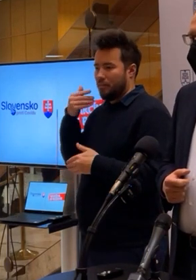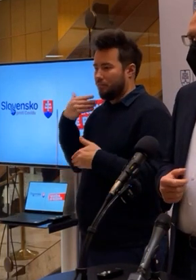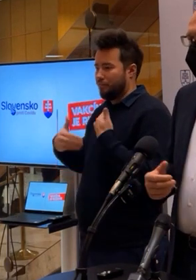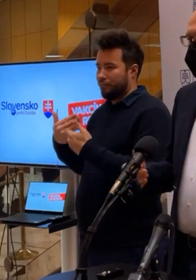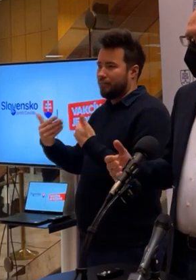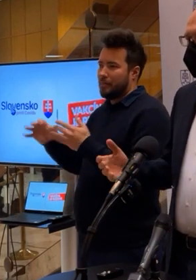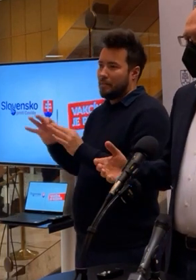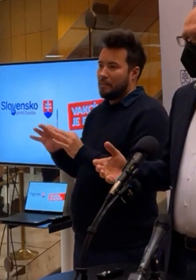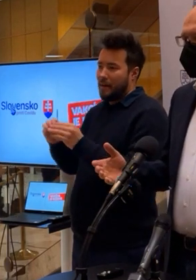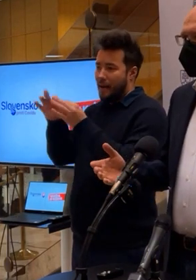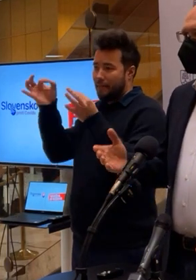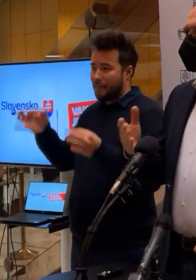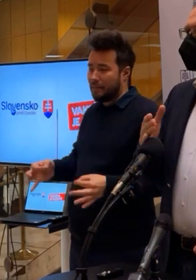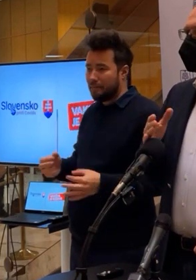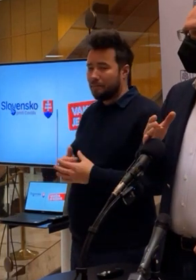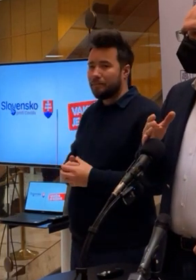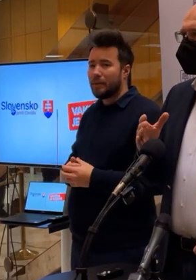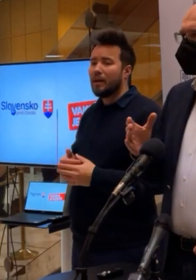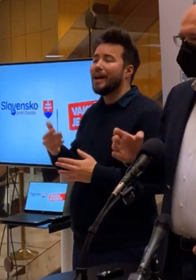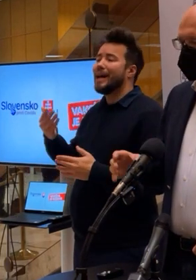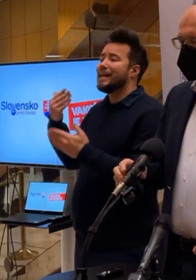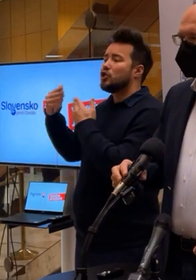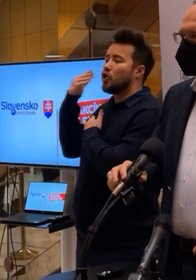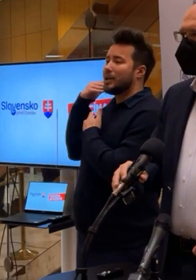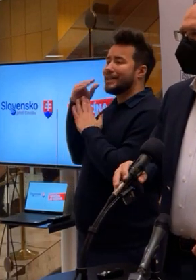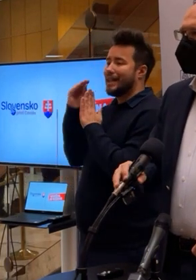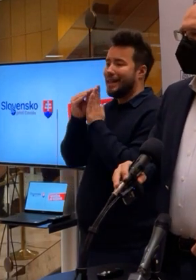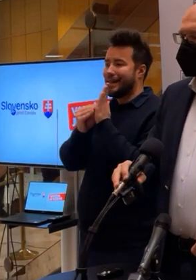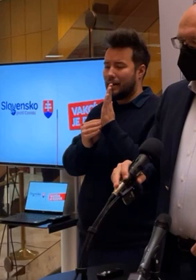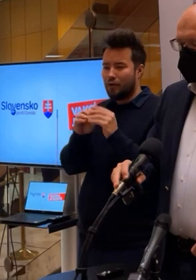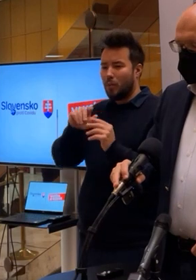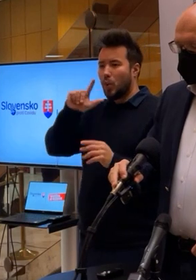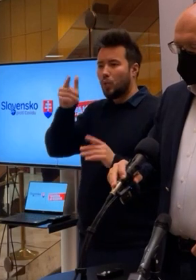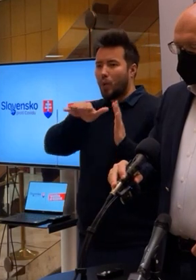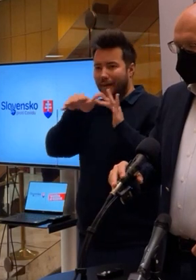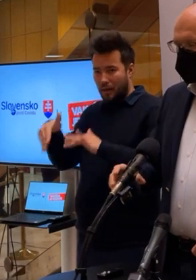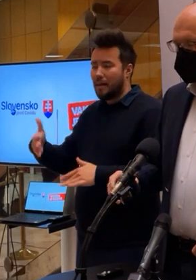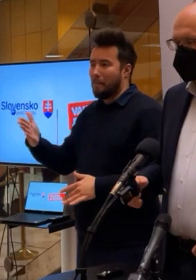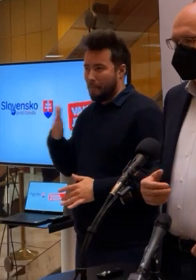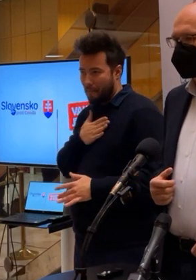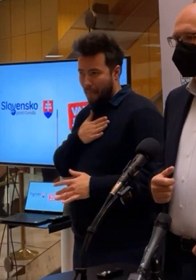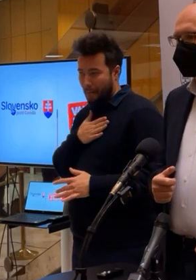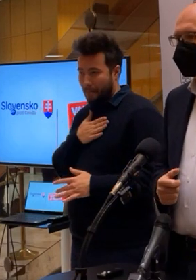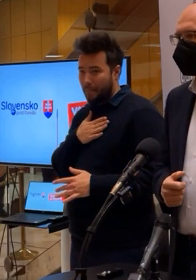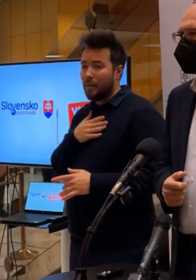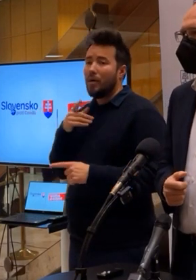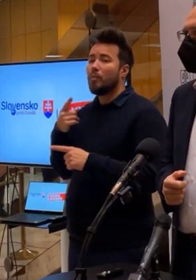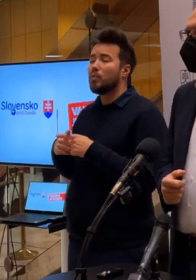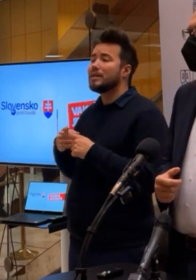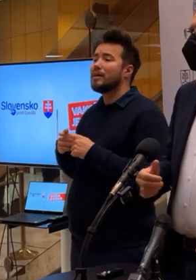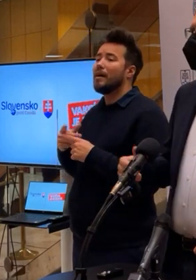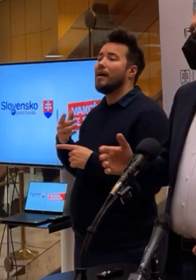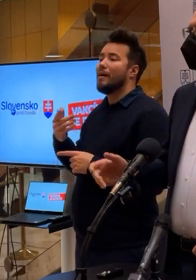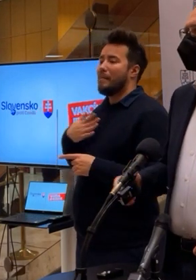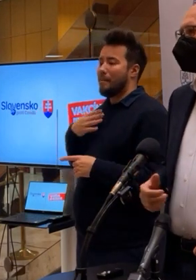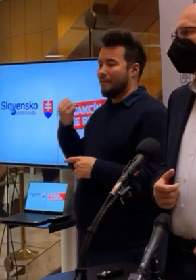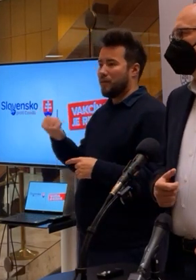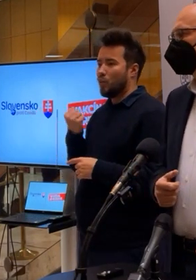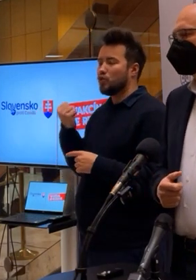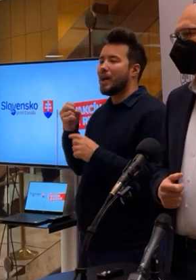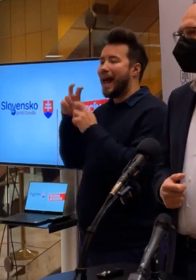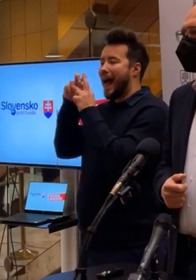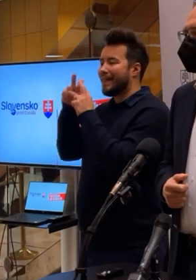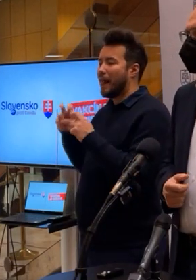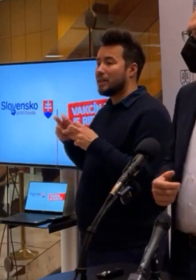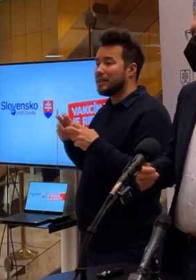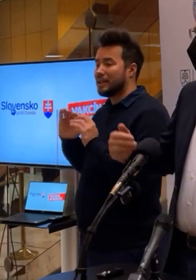Máme už aj historické dáta z druhej vlny a máme už aj funkčné analytické oddelenie, ktoré ešte rok a pol